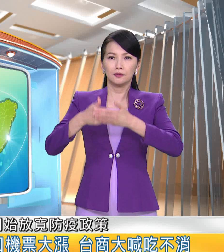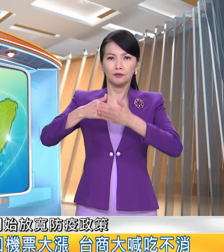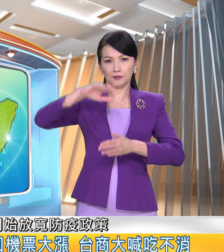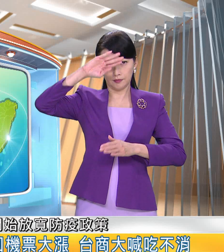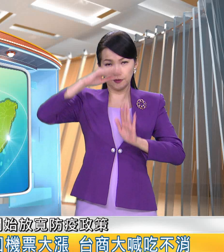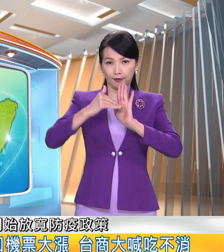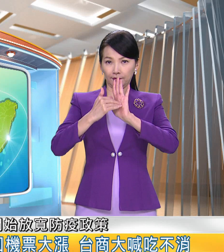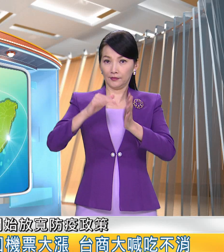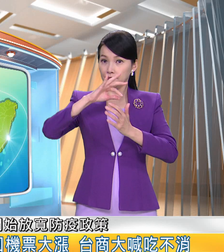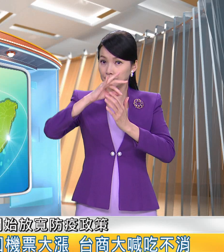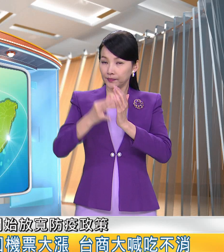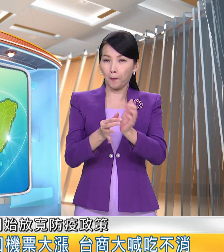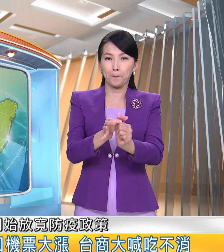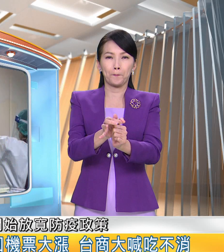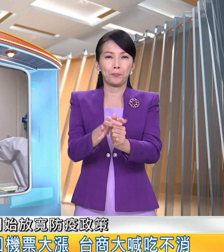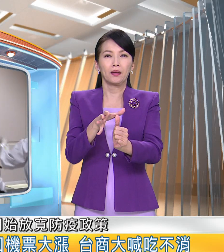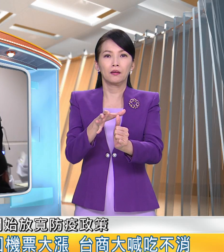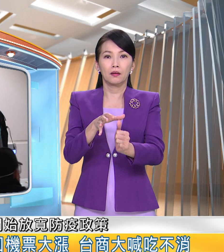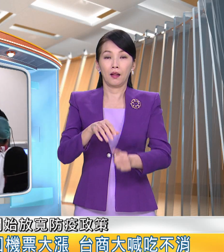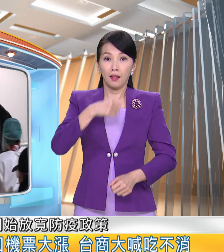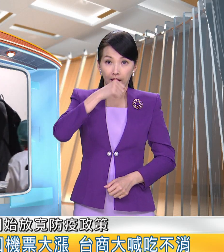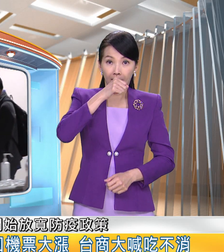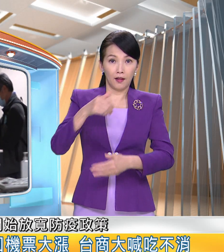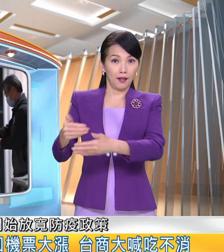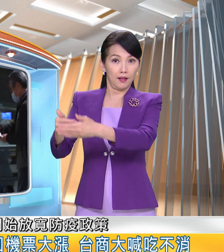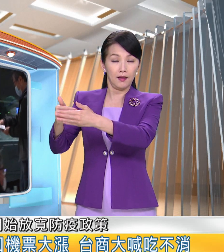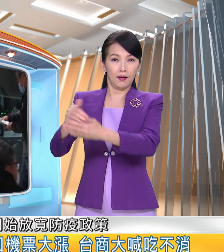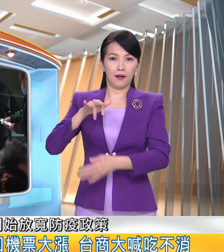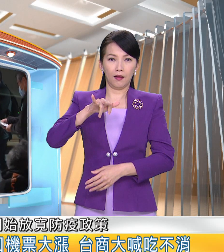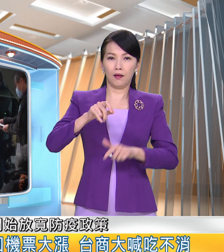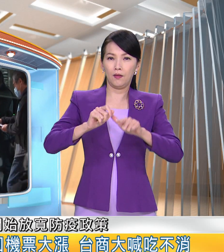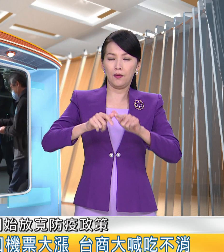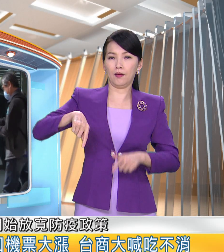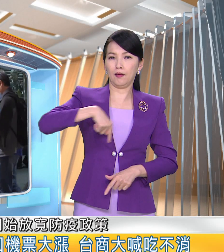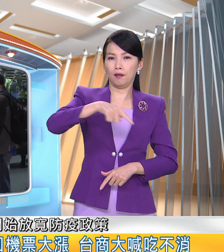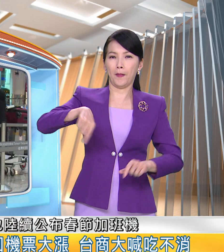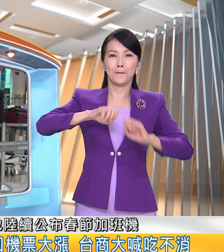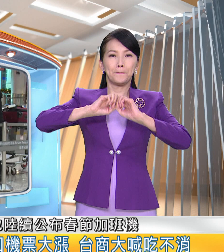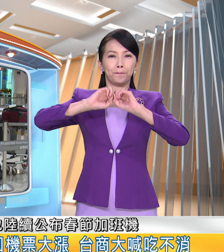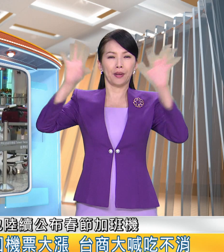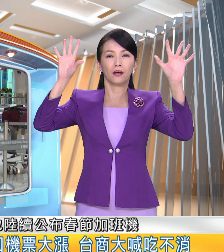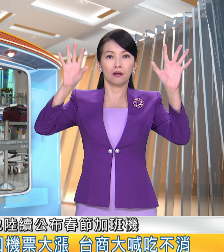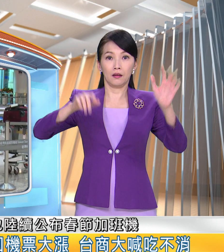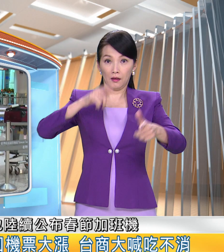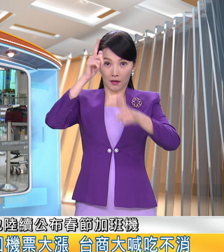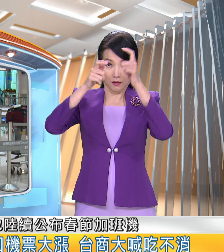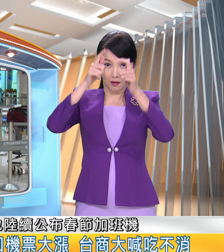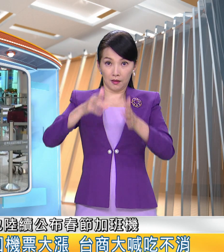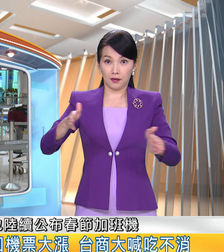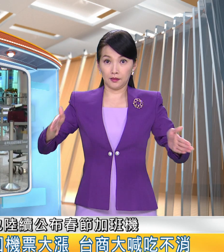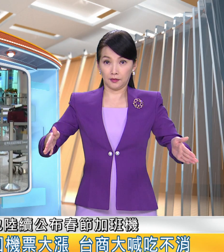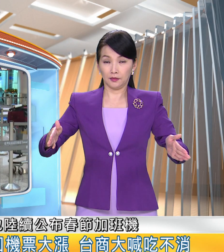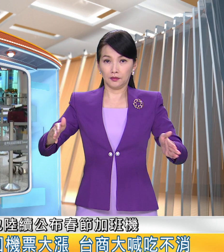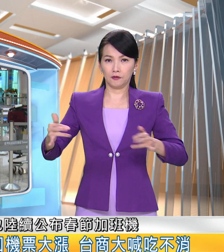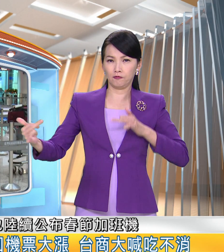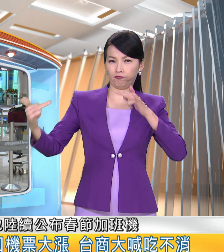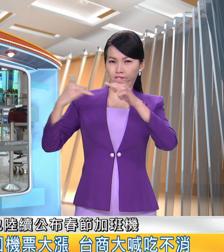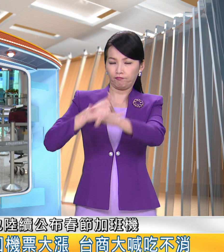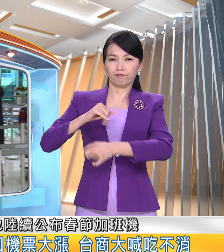随着中国近日开始放宽防疫政策，两岸航空公司也陆续公布春节加班